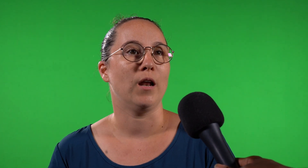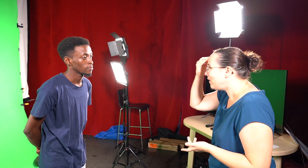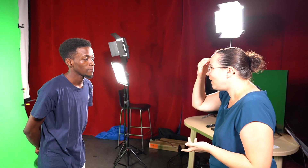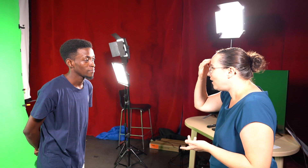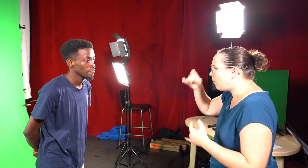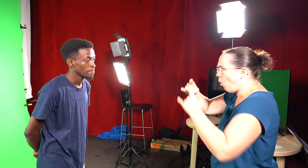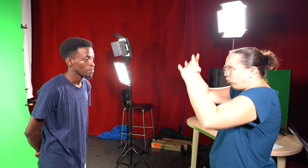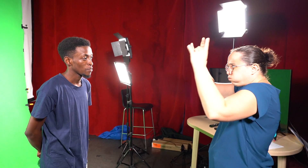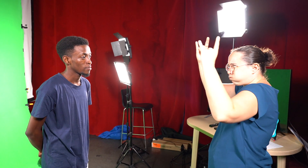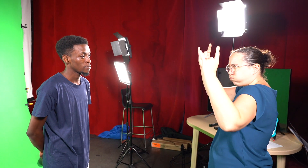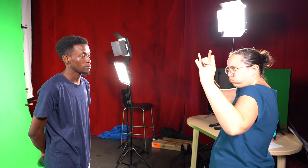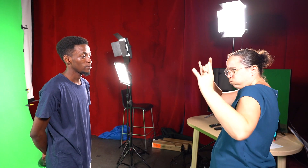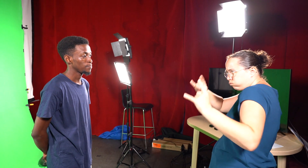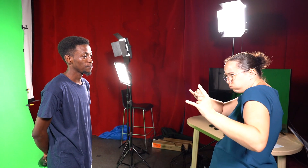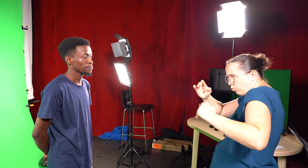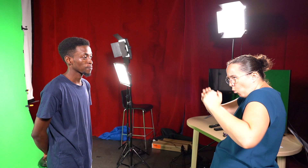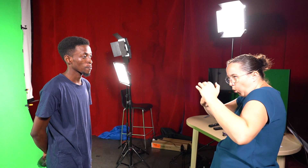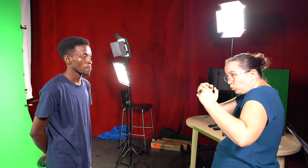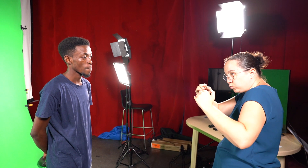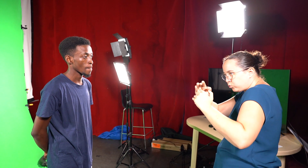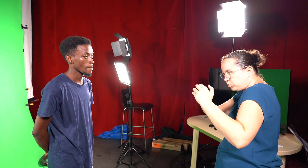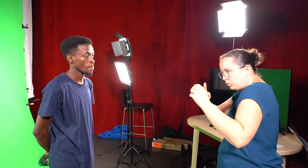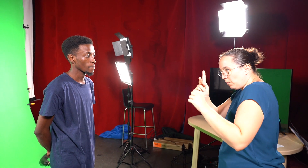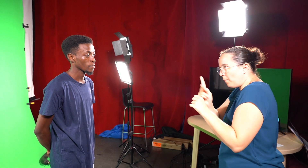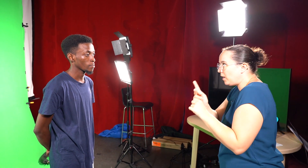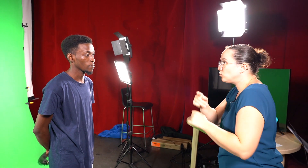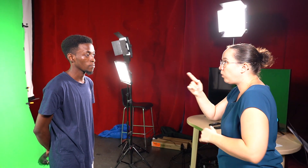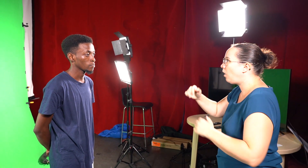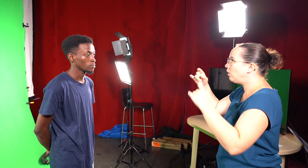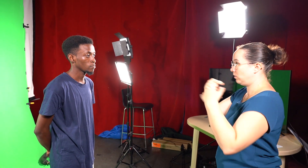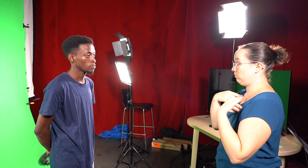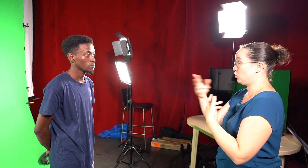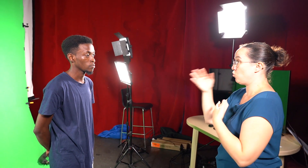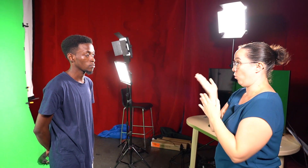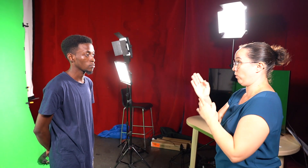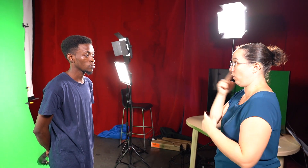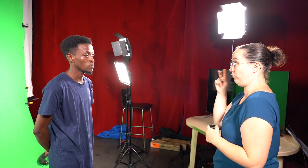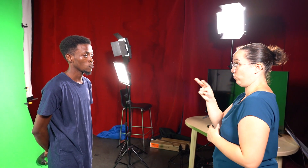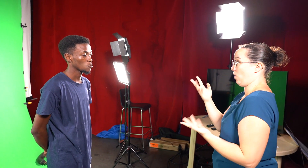la communauté sourde, donc on espère que ça plaira. Il y a eu des difficultés surtout par